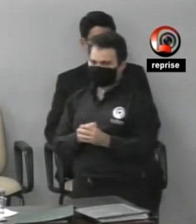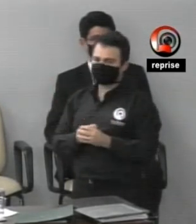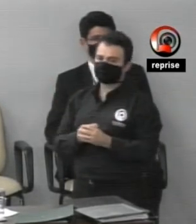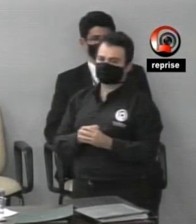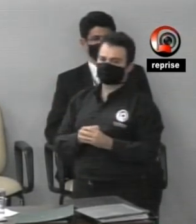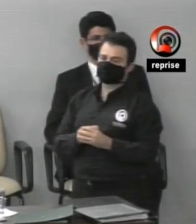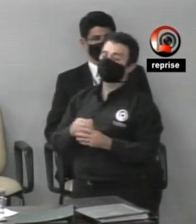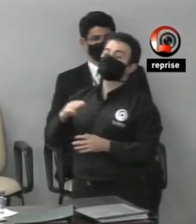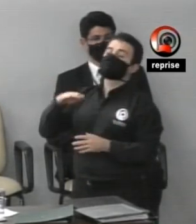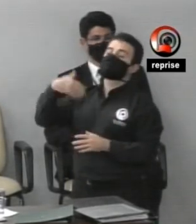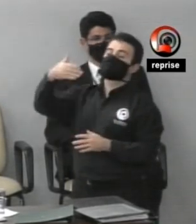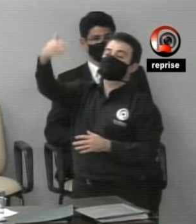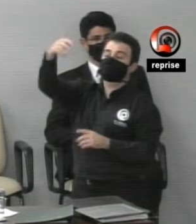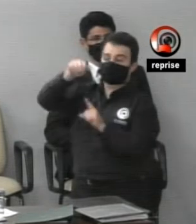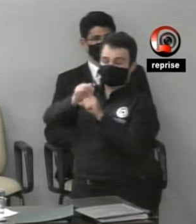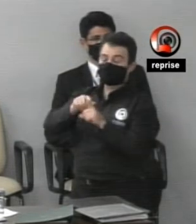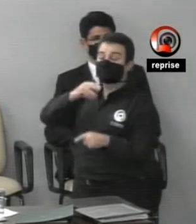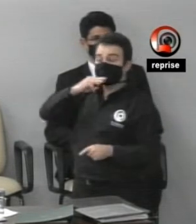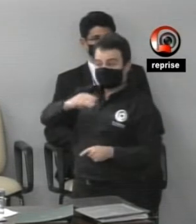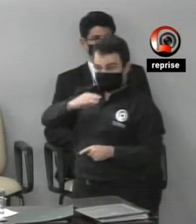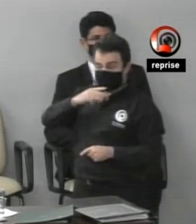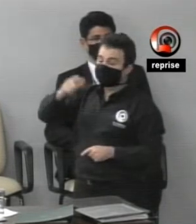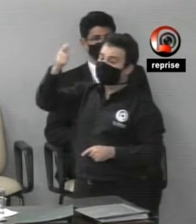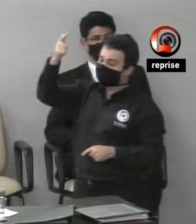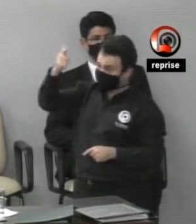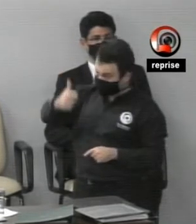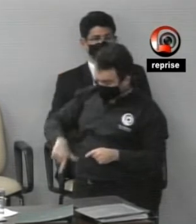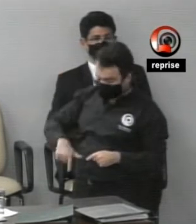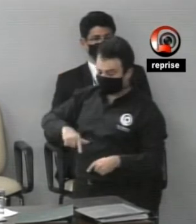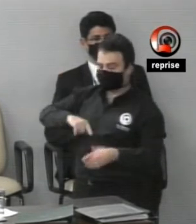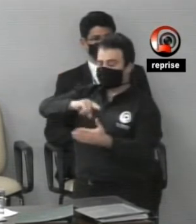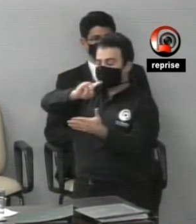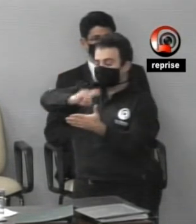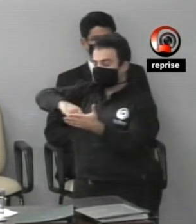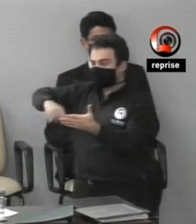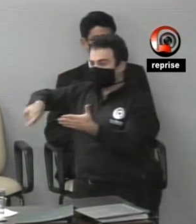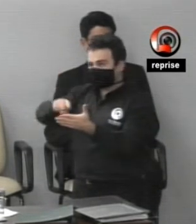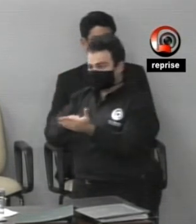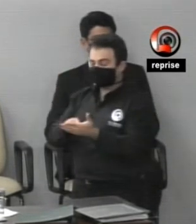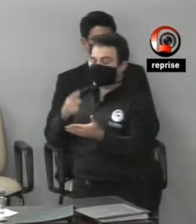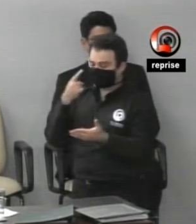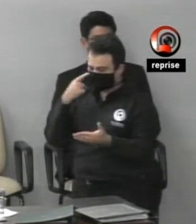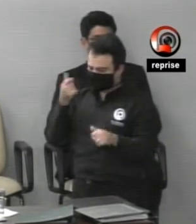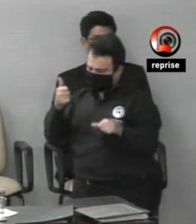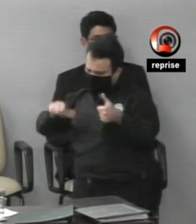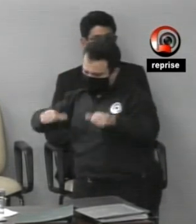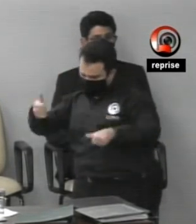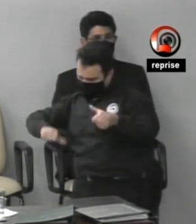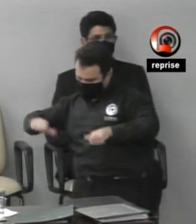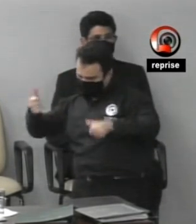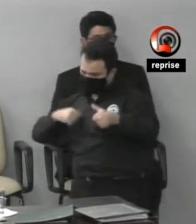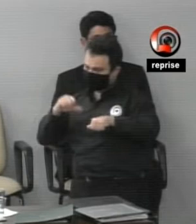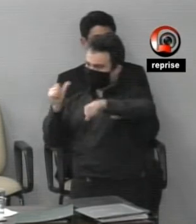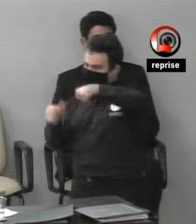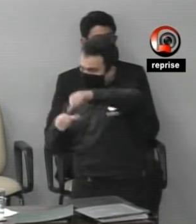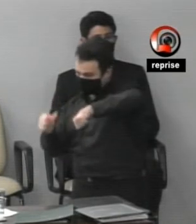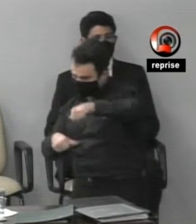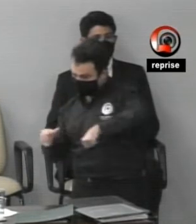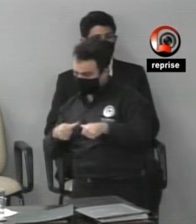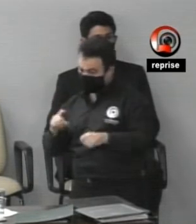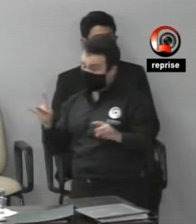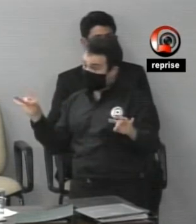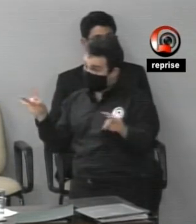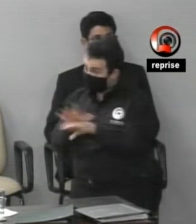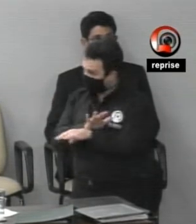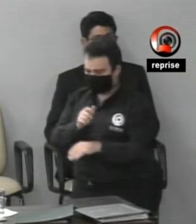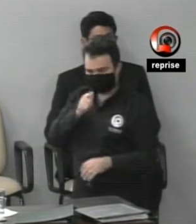Técnica para fazer, então, uma revisão do documento orientador. O documento orientador, ele não foi finalizado em janeiro,